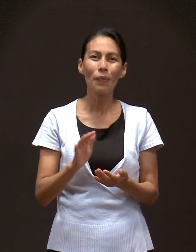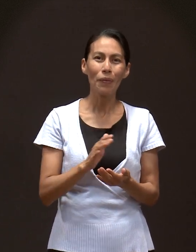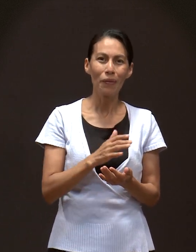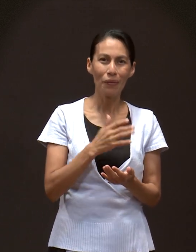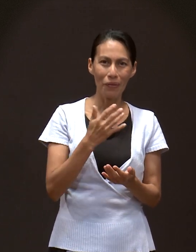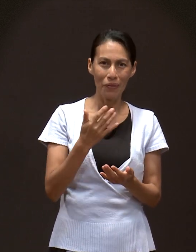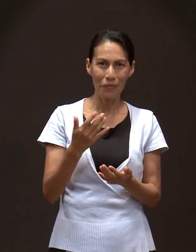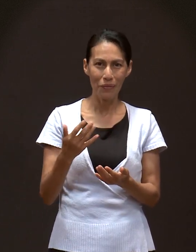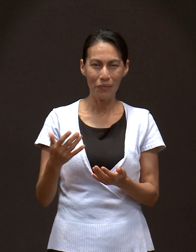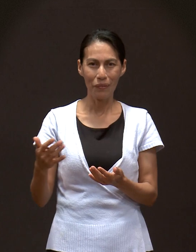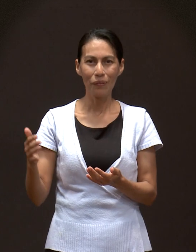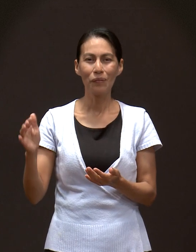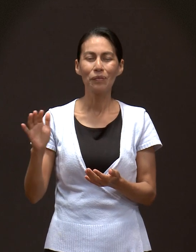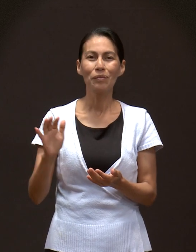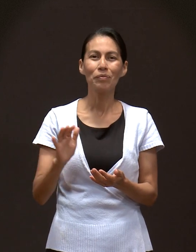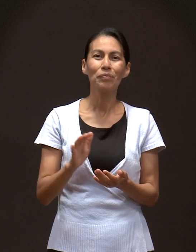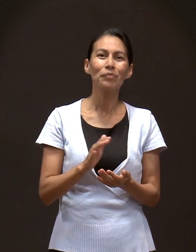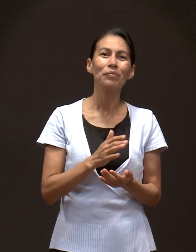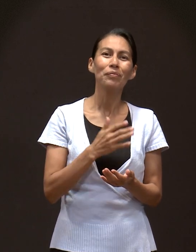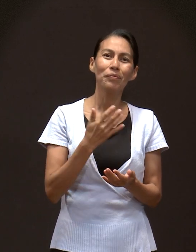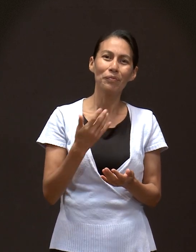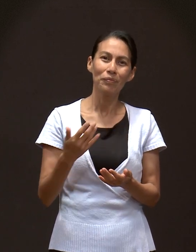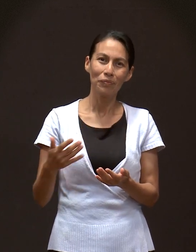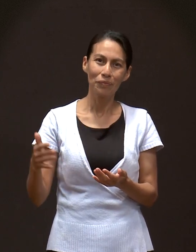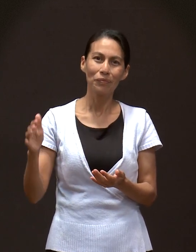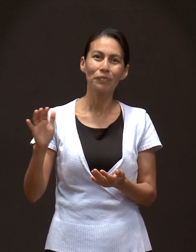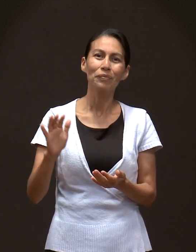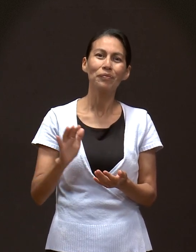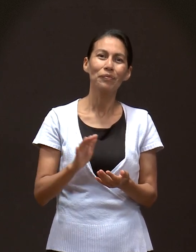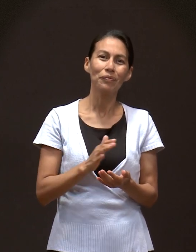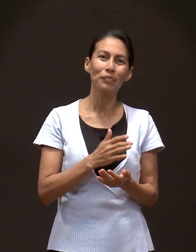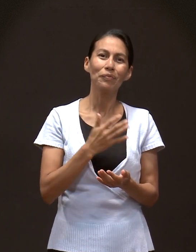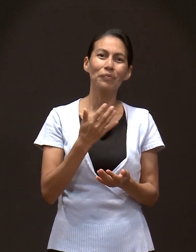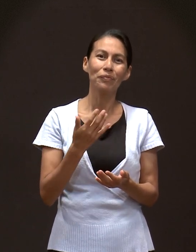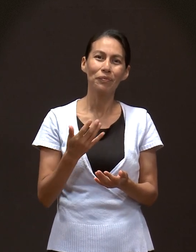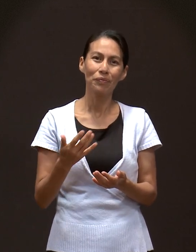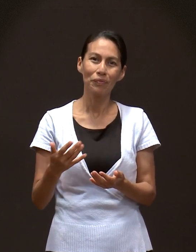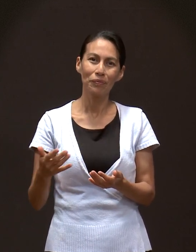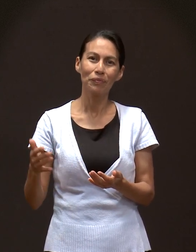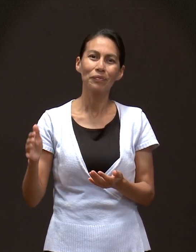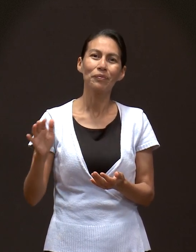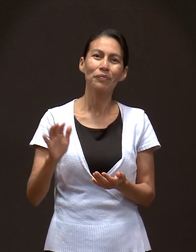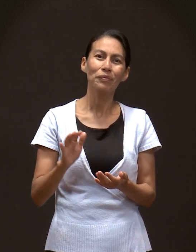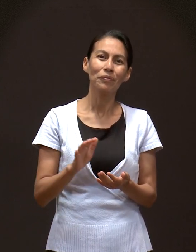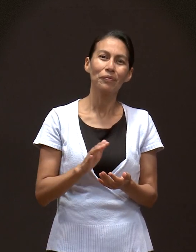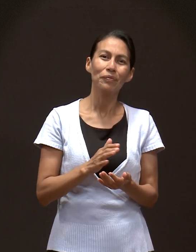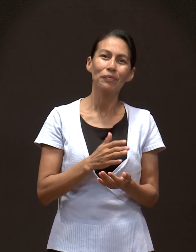quien a temorizarme.